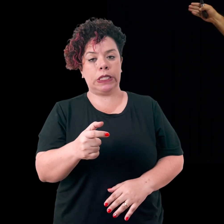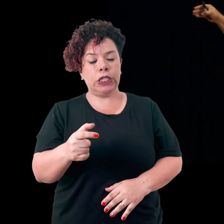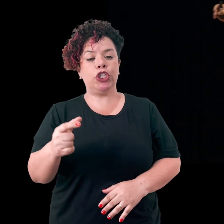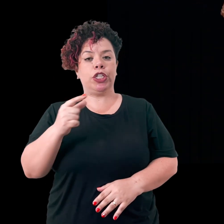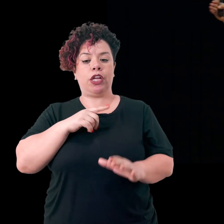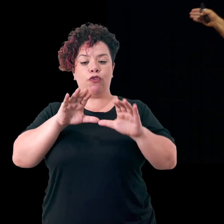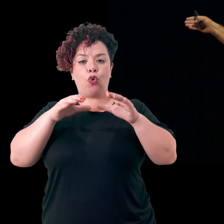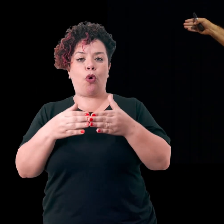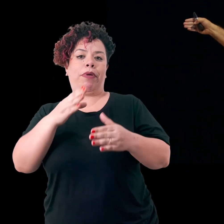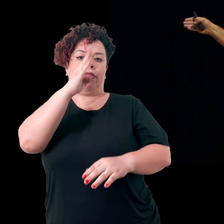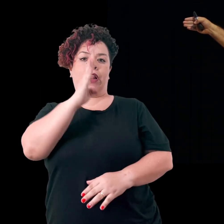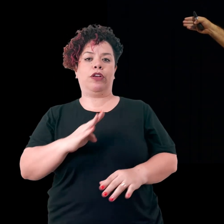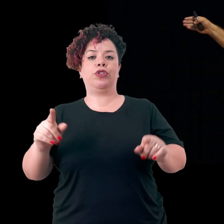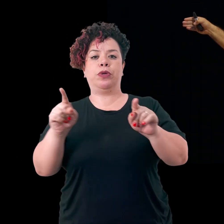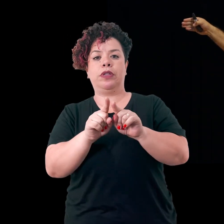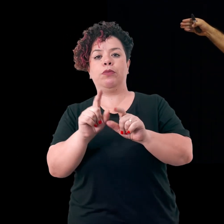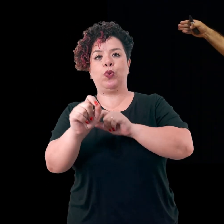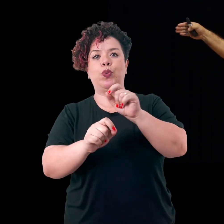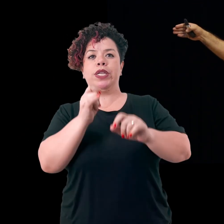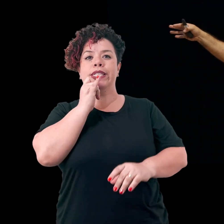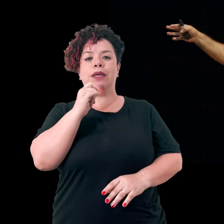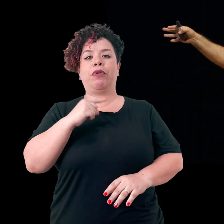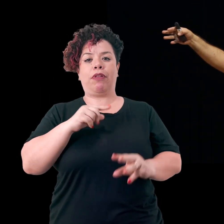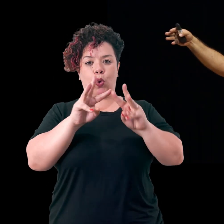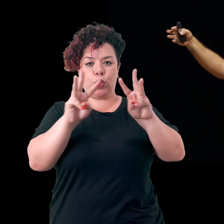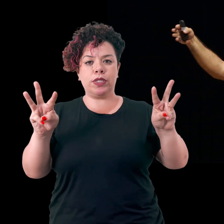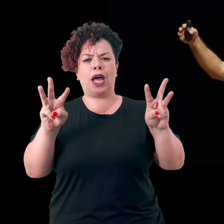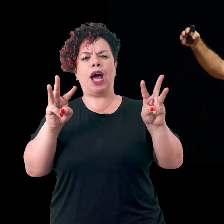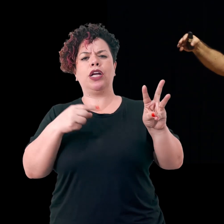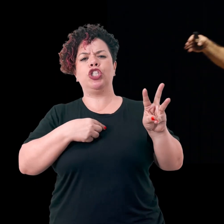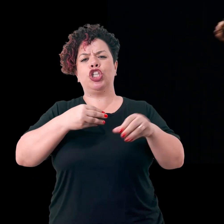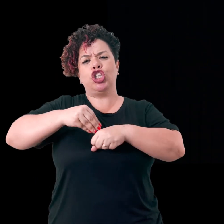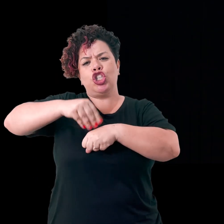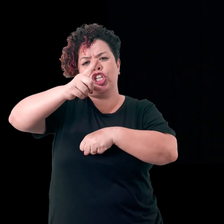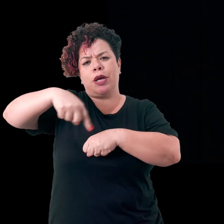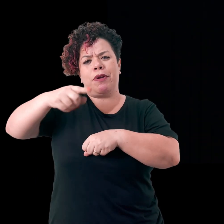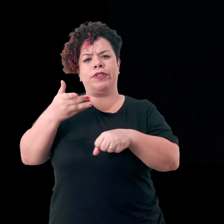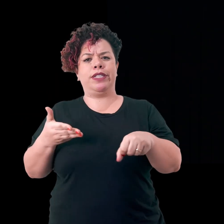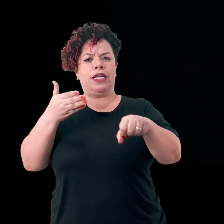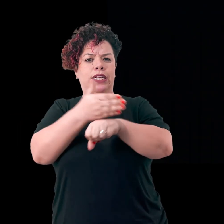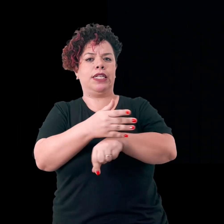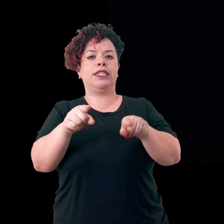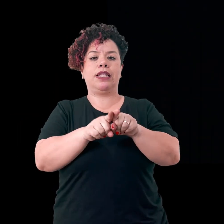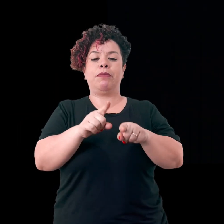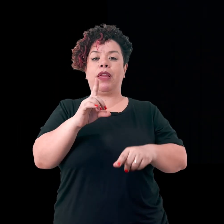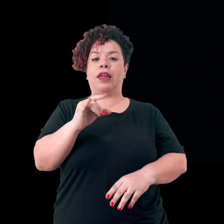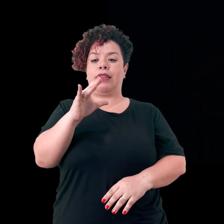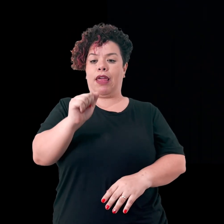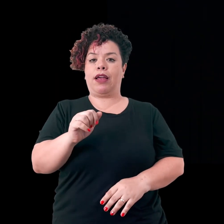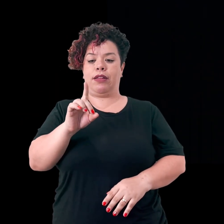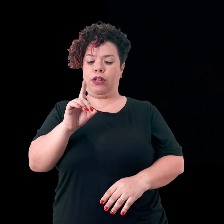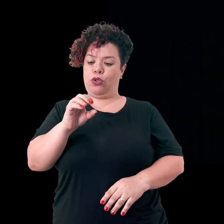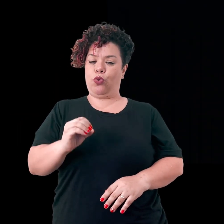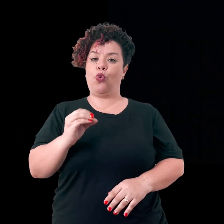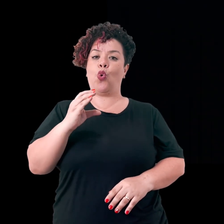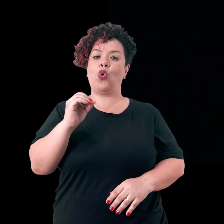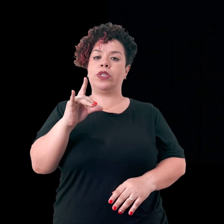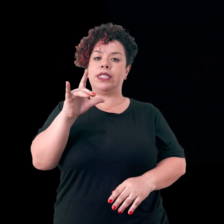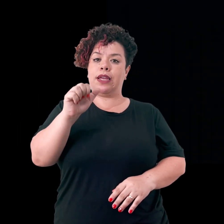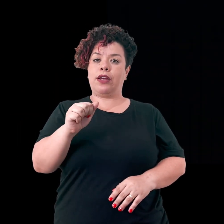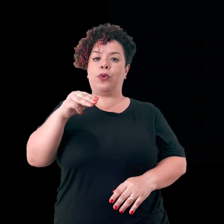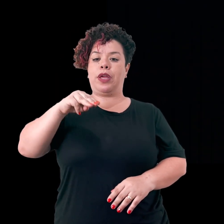Comitê Nacional, um website, que eu recomendo que vocês acessem, é só botar Década do Oceano MCTI, ele